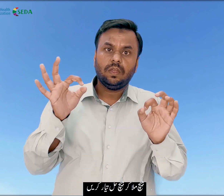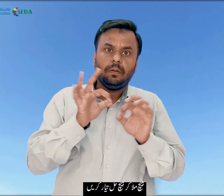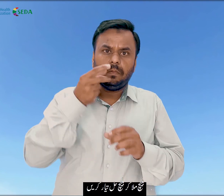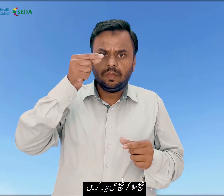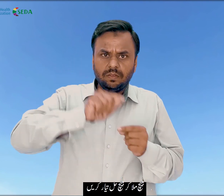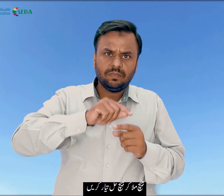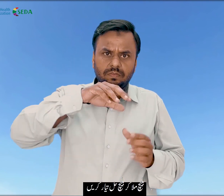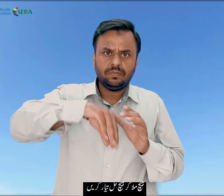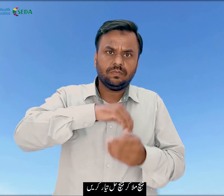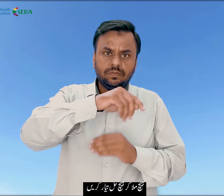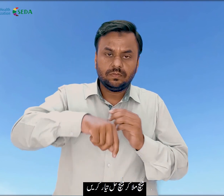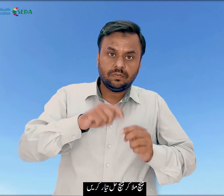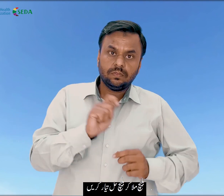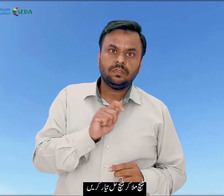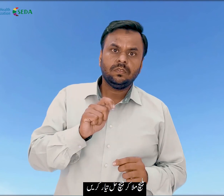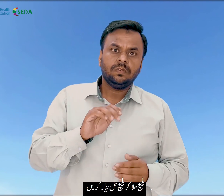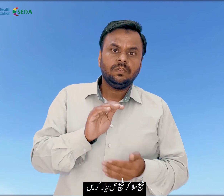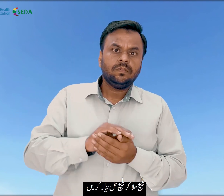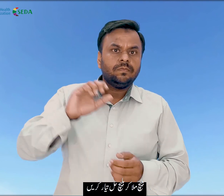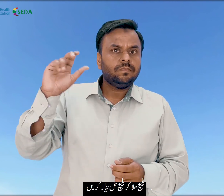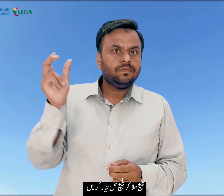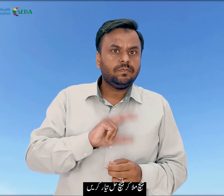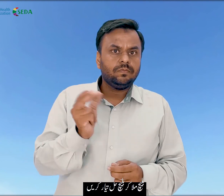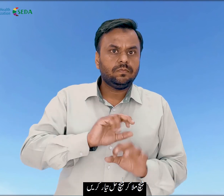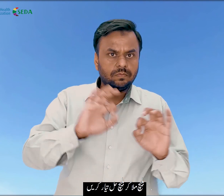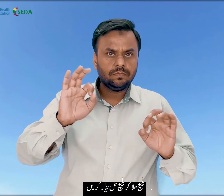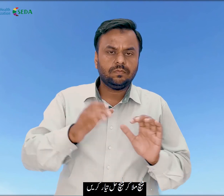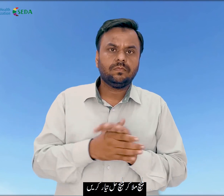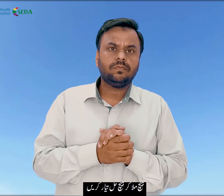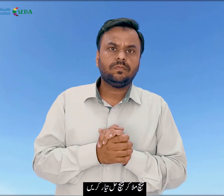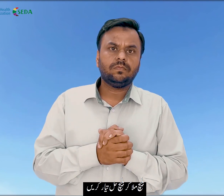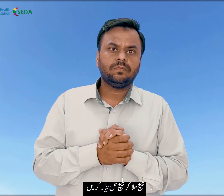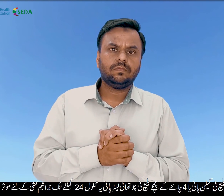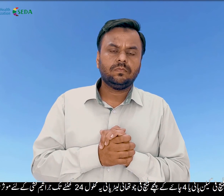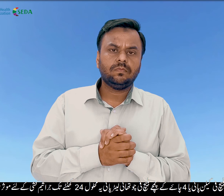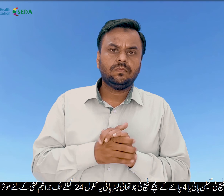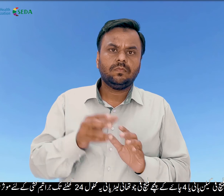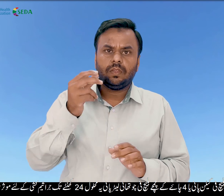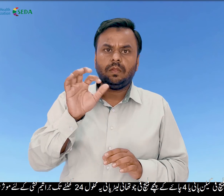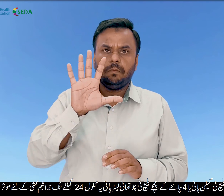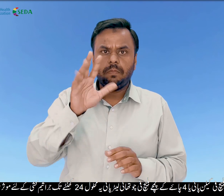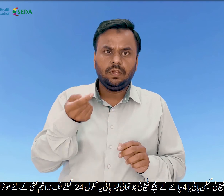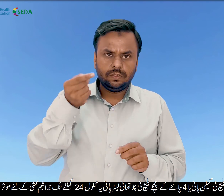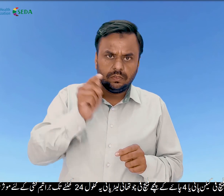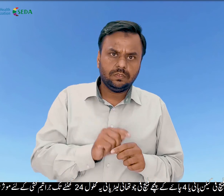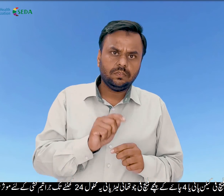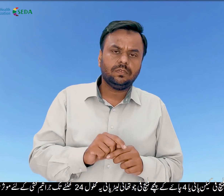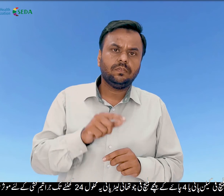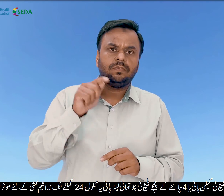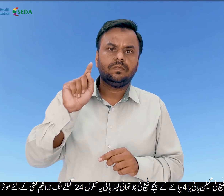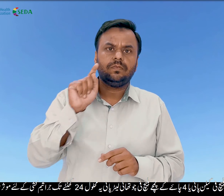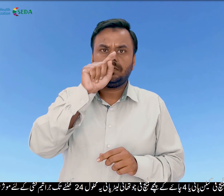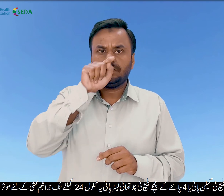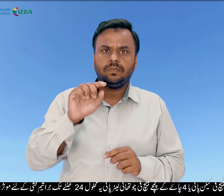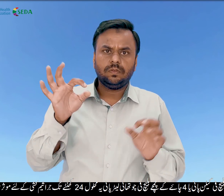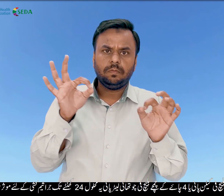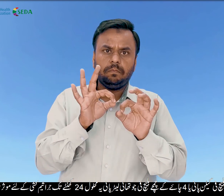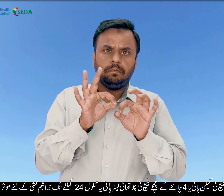بلیچ ملا کر بلیچ حل تیار کریں۔ 5 چمچوں 3/1 کپ بلیچ